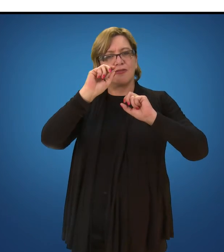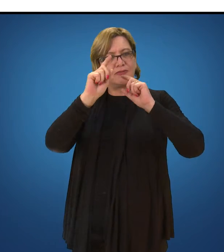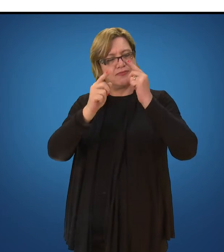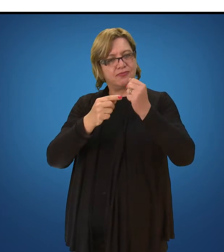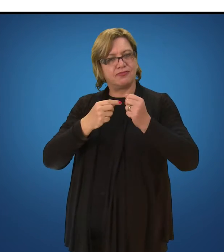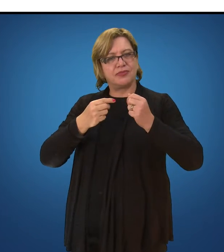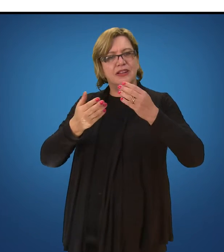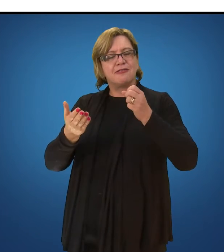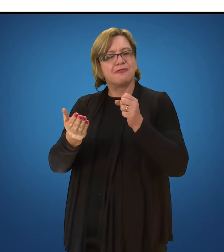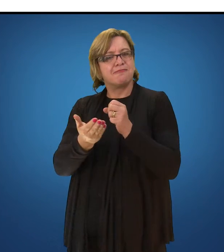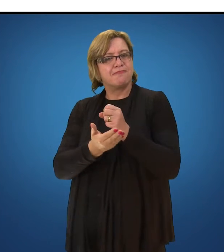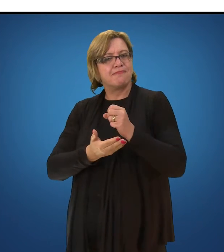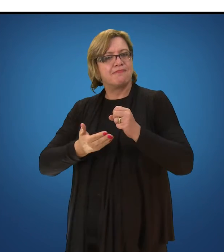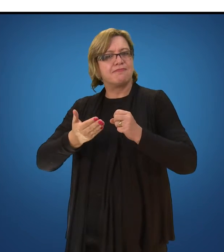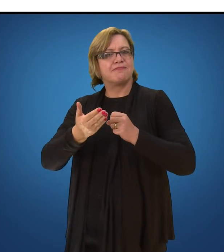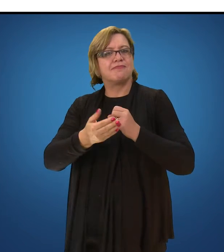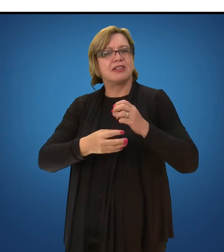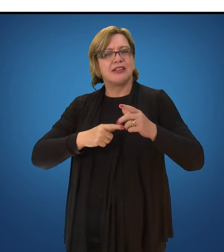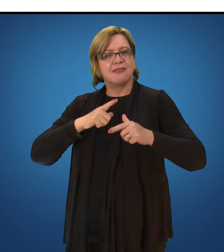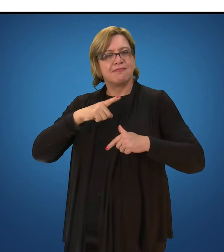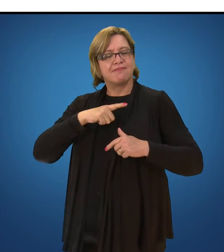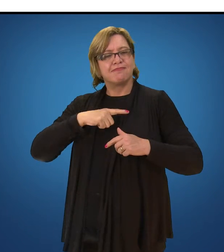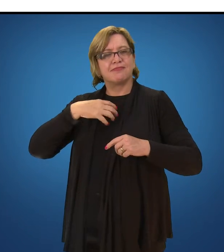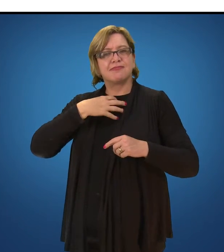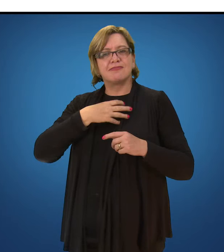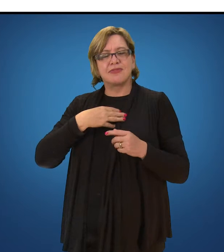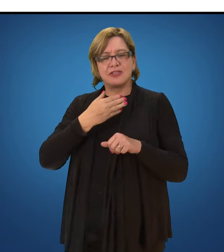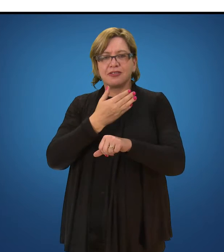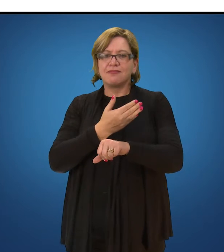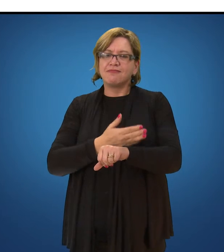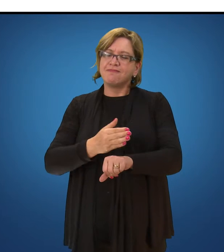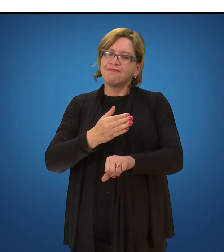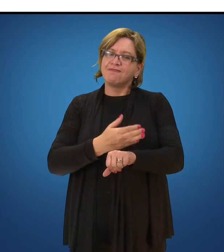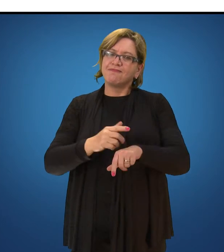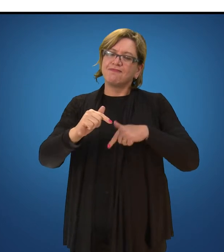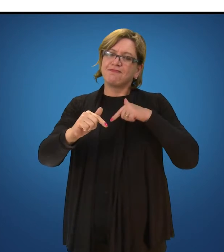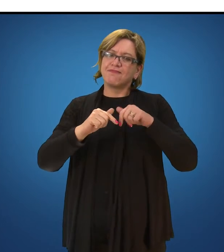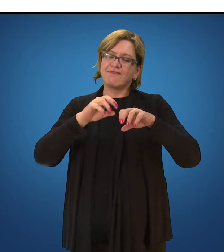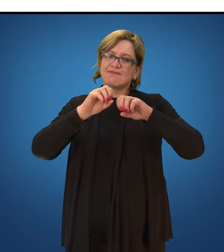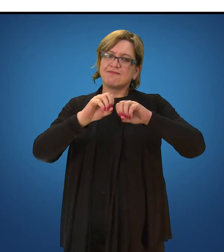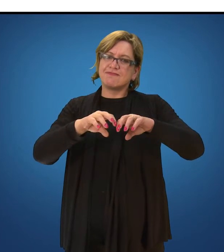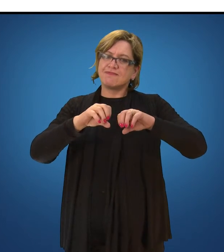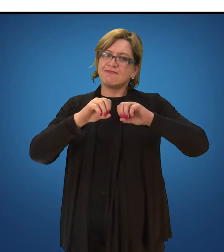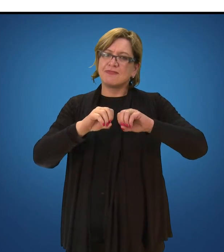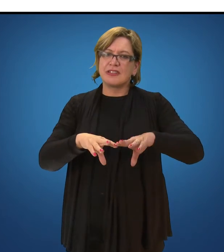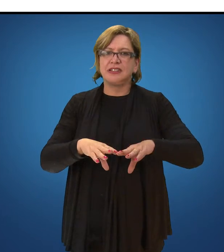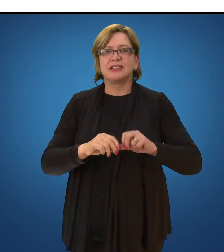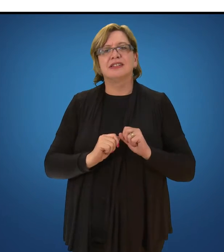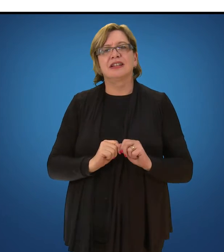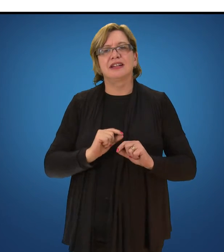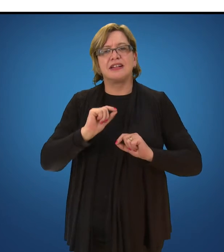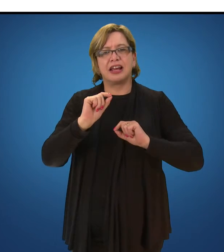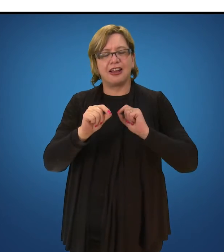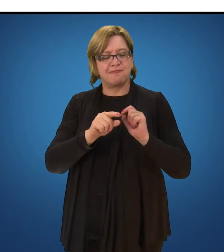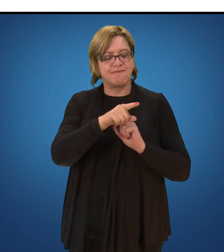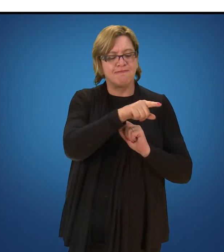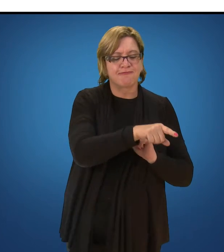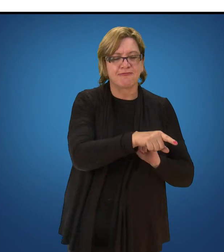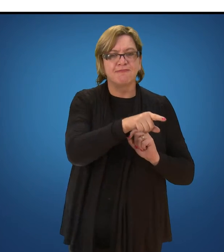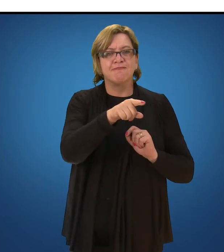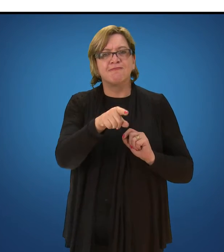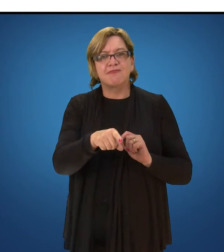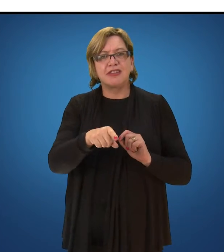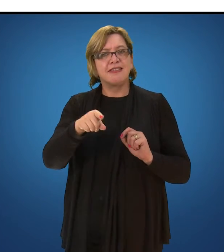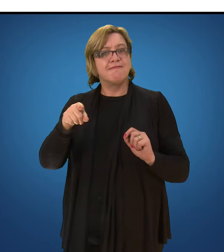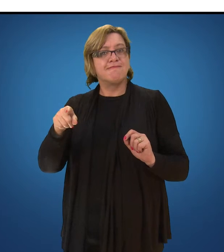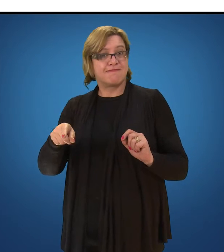de subsídios que deem um sentido à sua prática docente presente. É aquele início, é aquele meio da sua